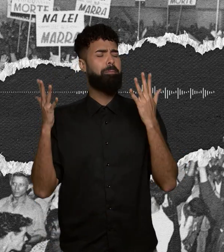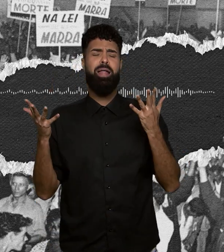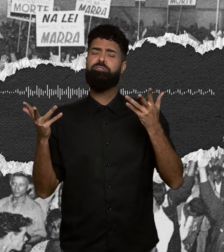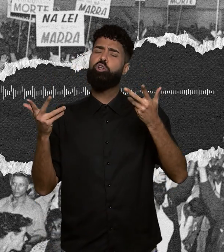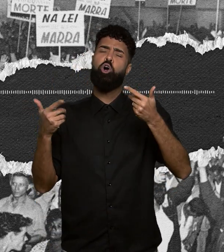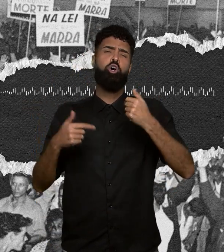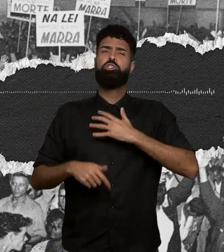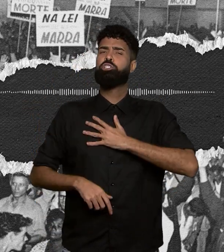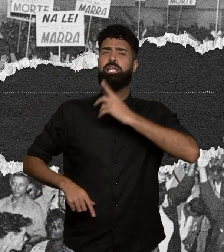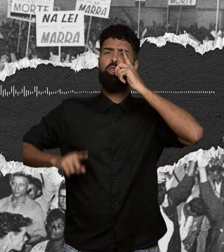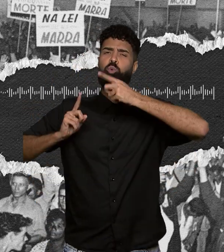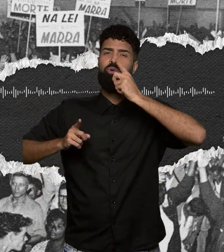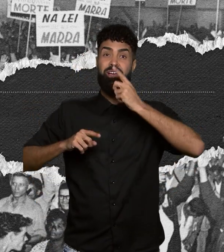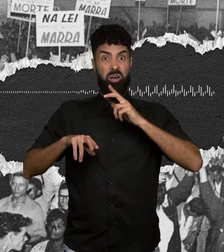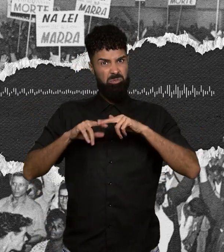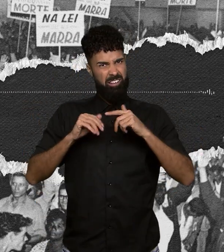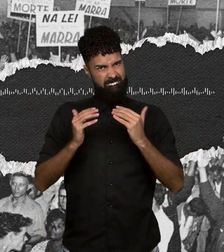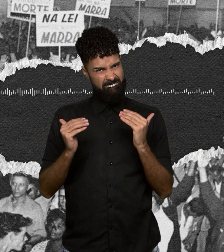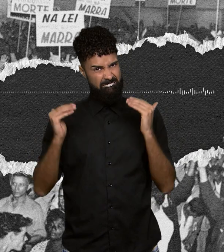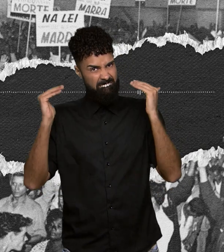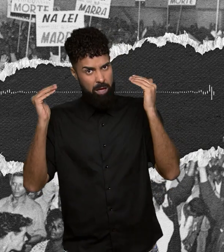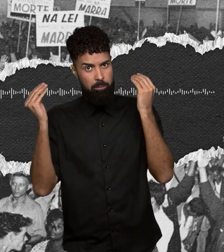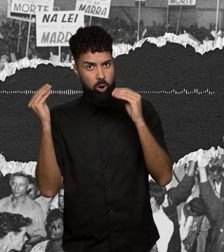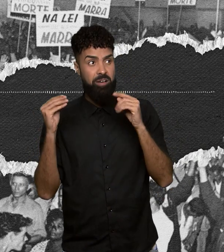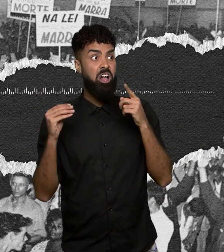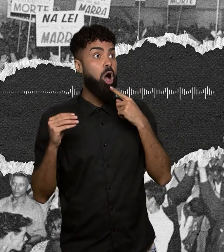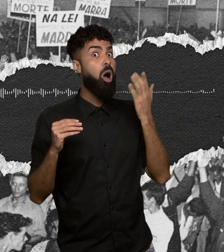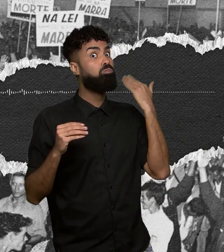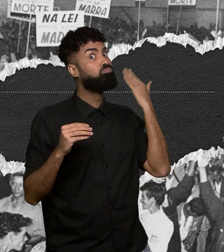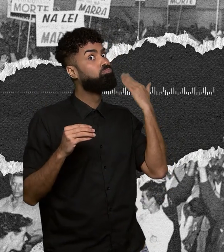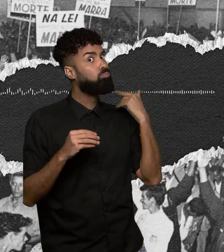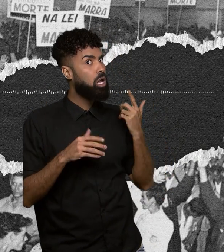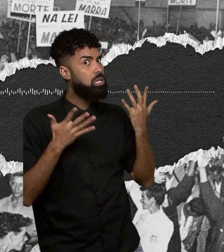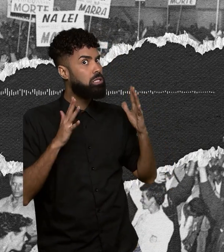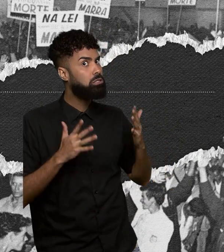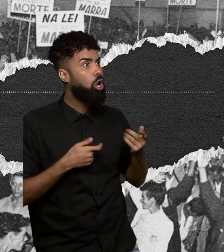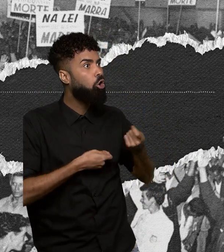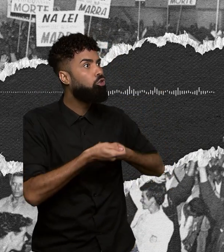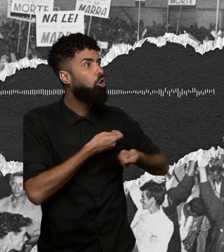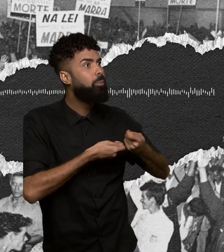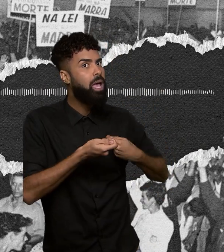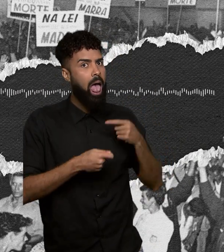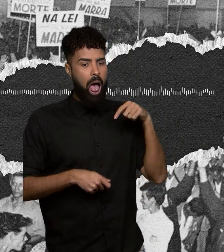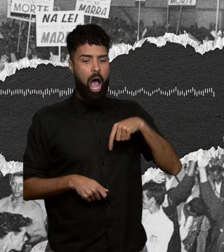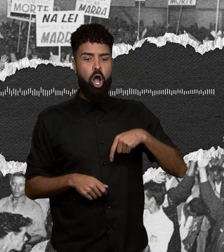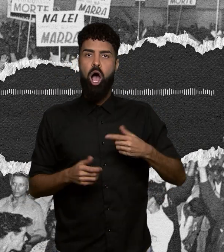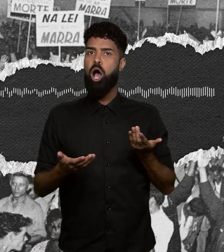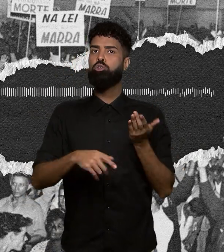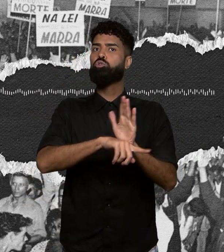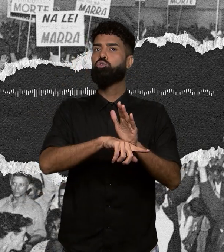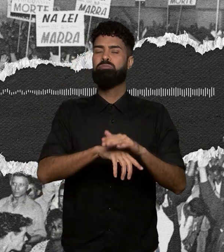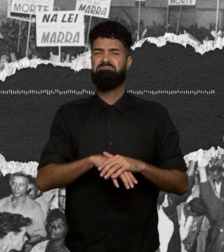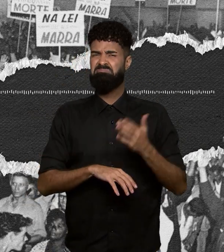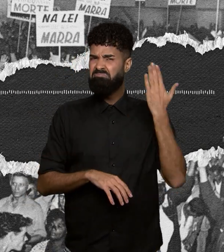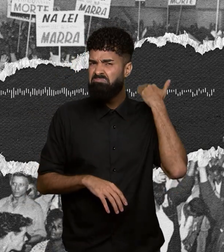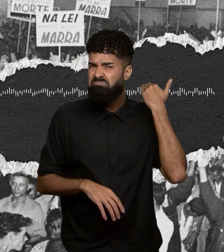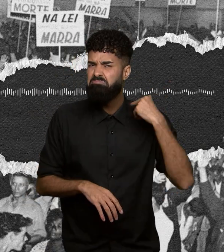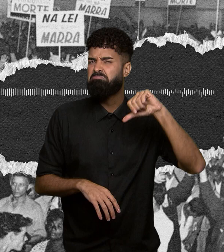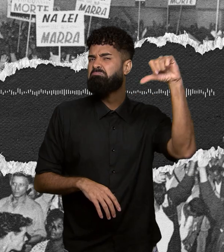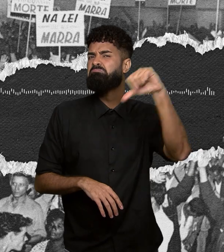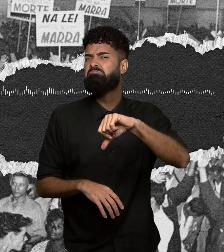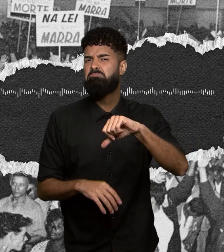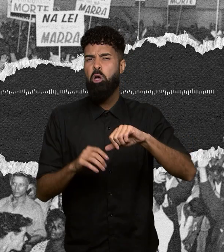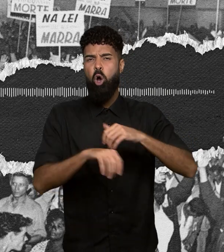isso carrega nas tintas para falar da crise econômica que o país enfrentava antes do golpe agitações de rua insegurança